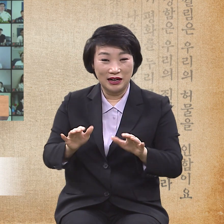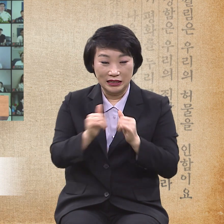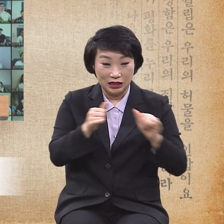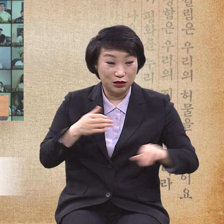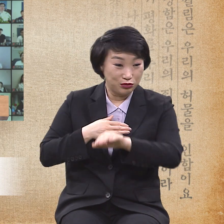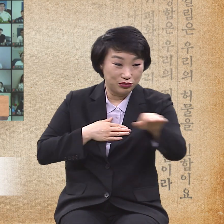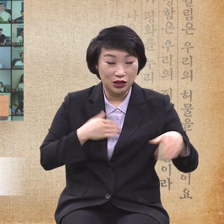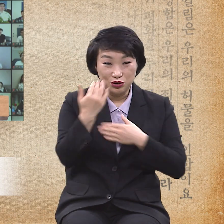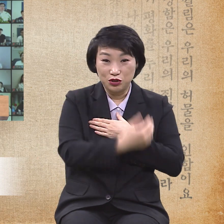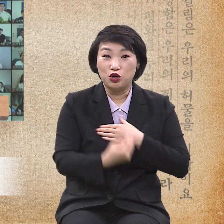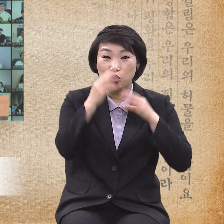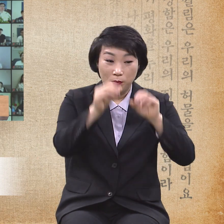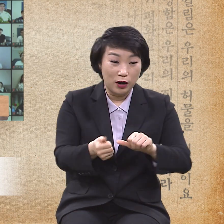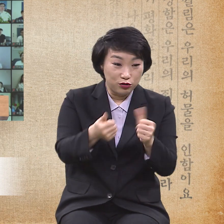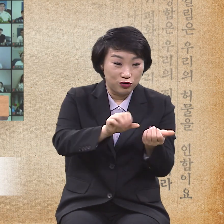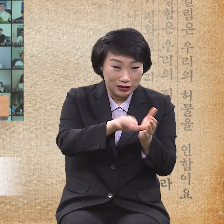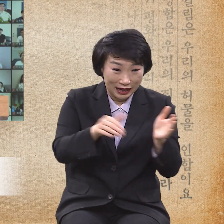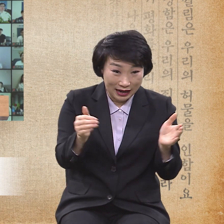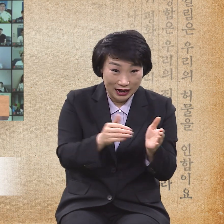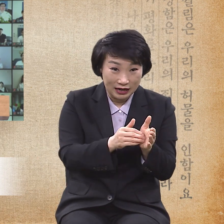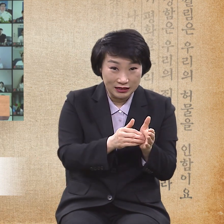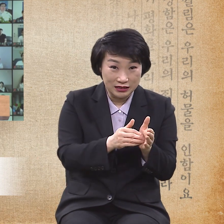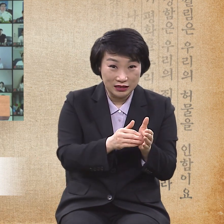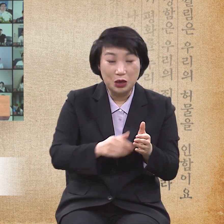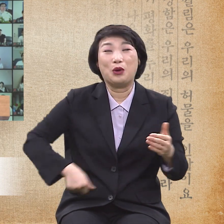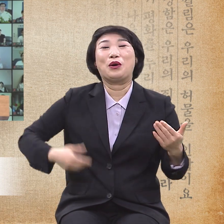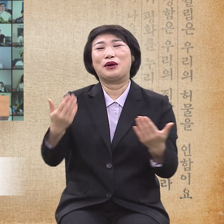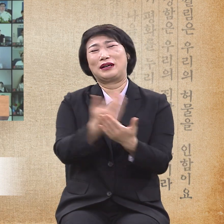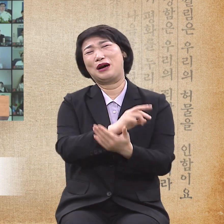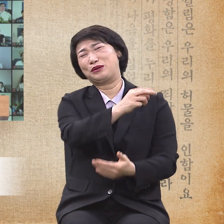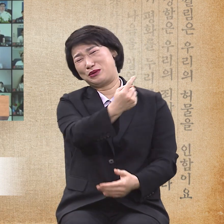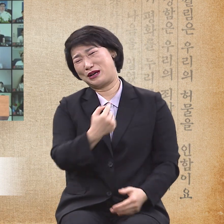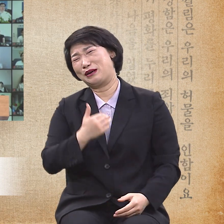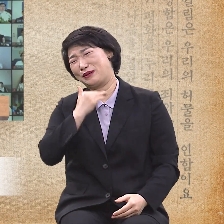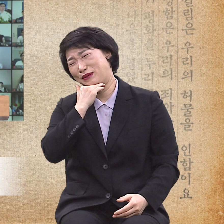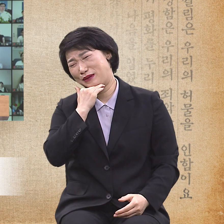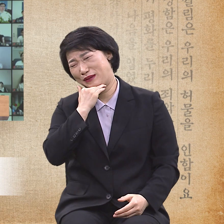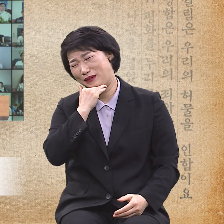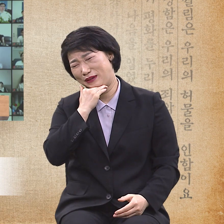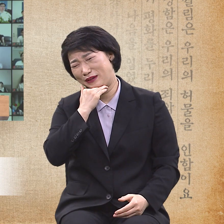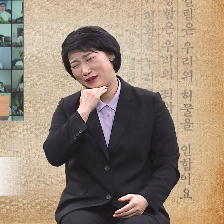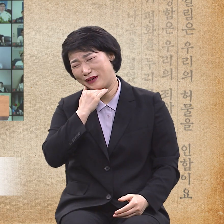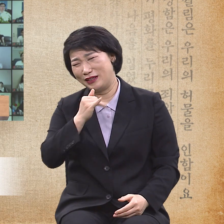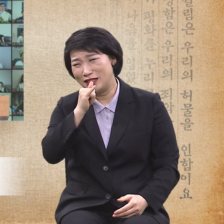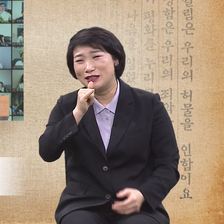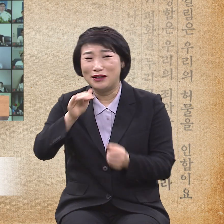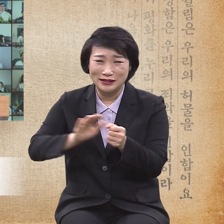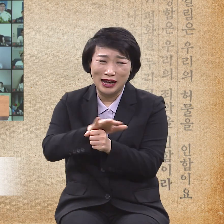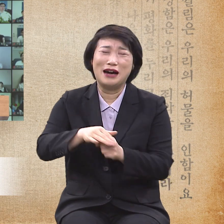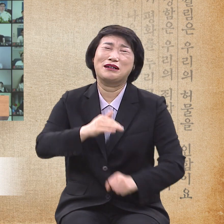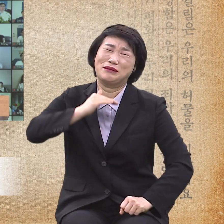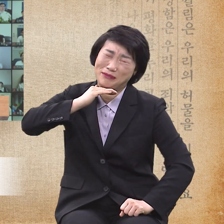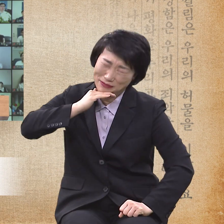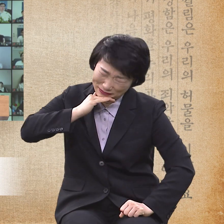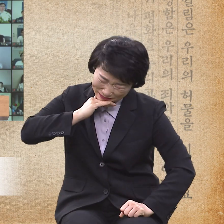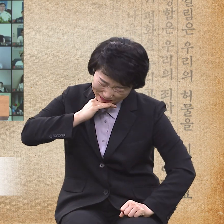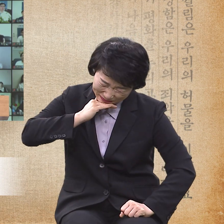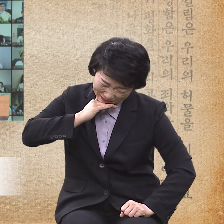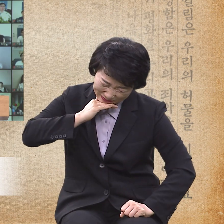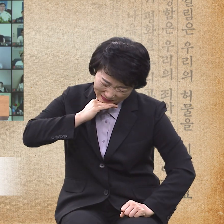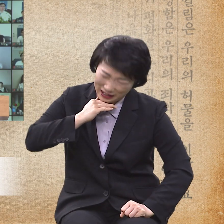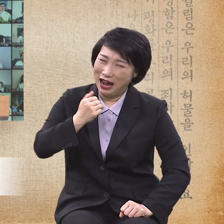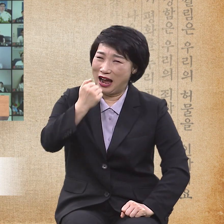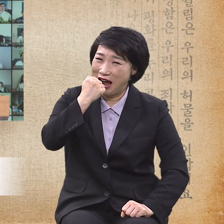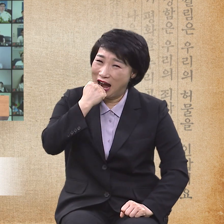인류가 육신이 끝나는 날까지 회개하고 돌아오기를 사랑으로